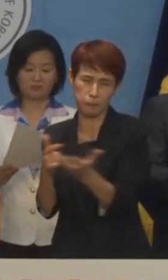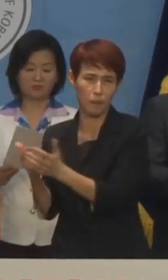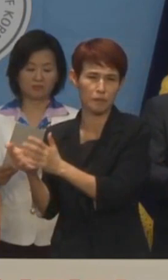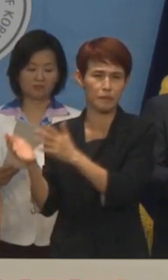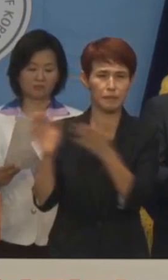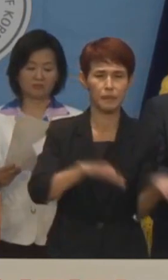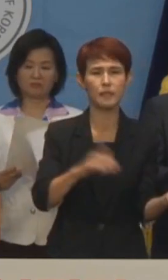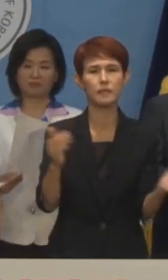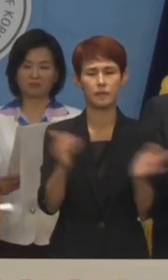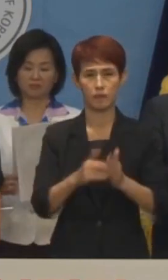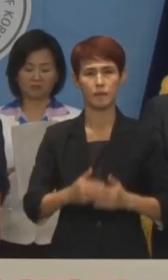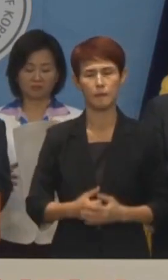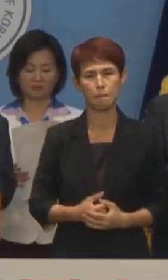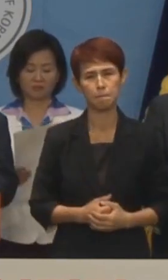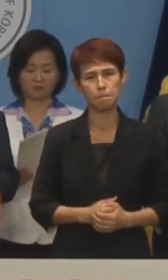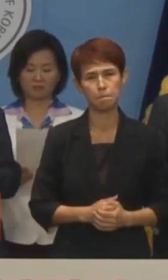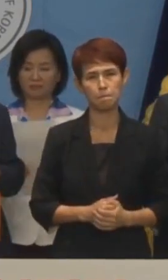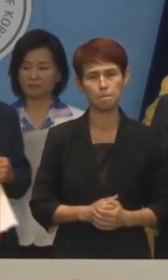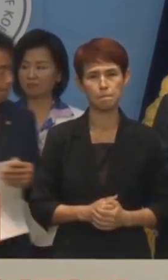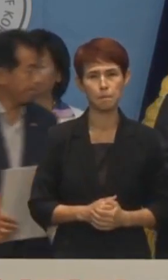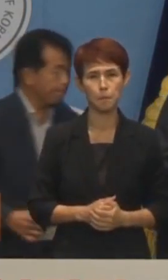고통과 피해를 당했다.